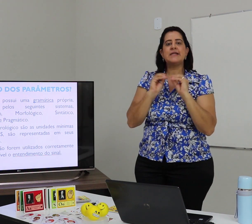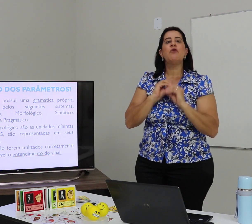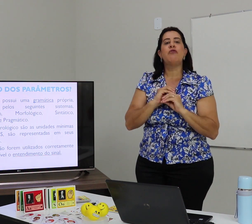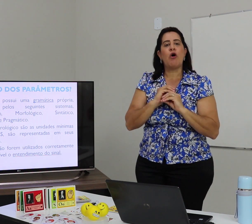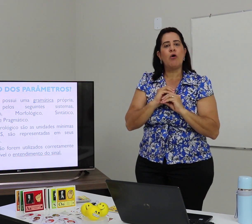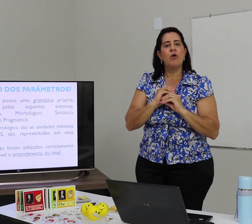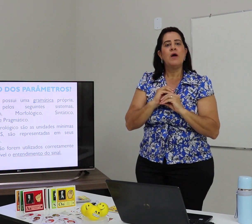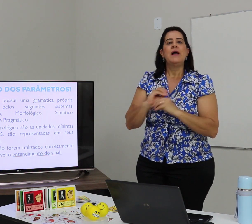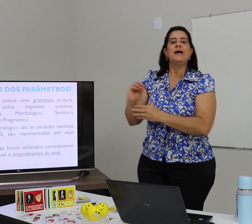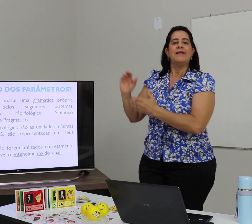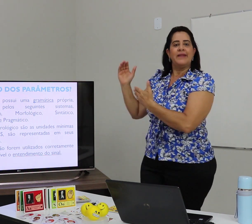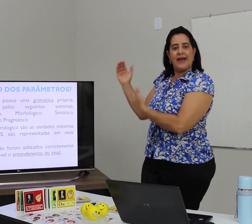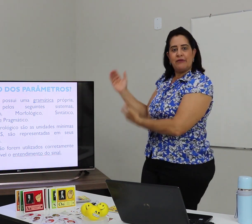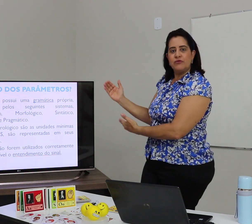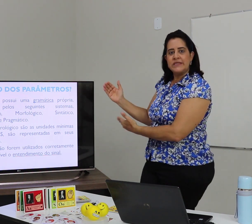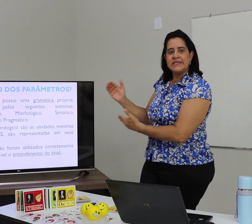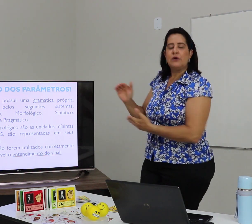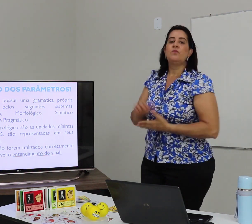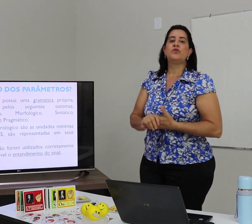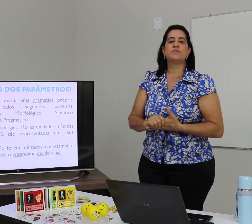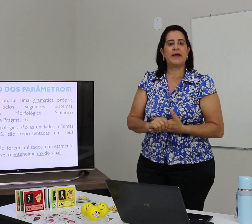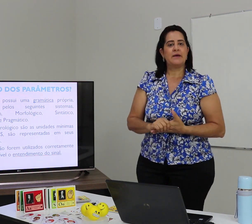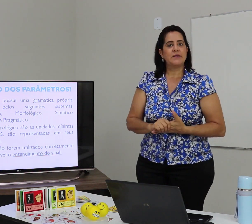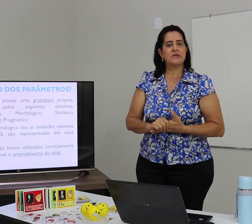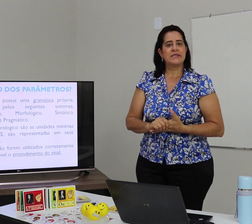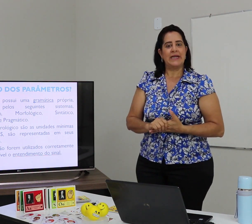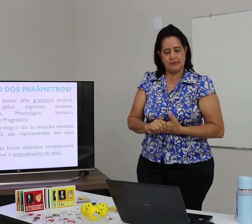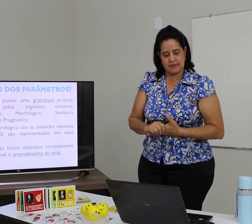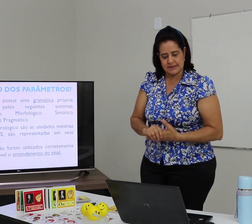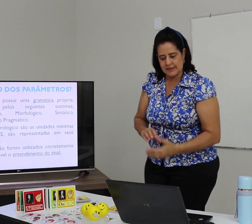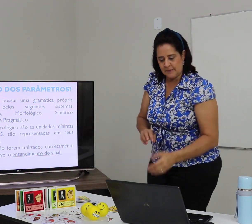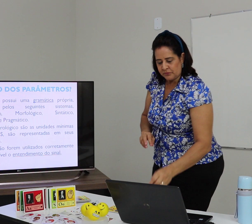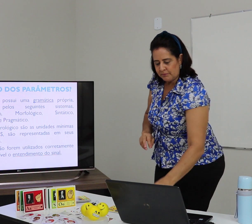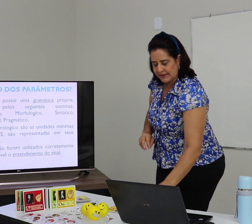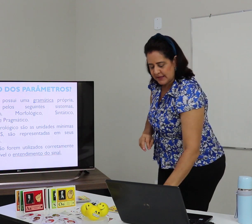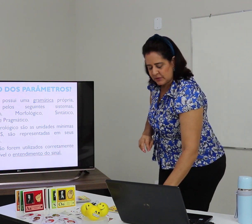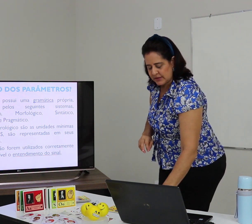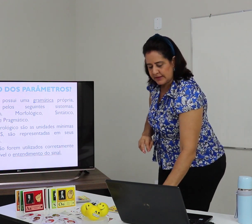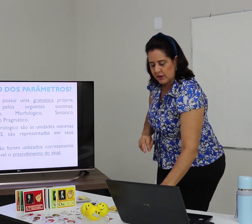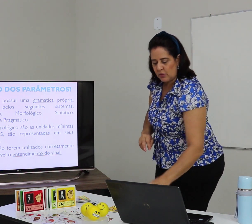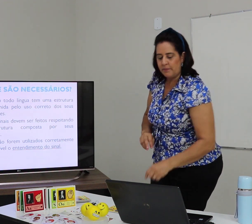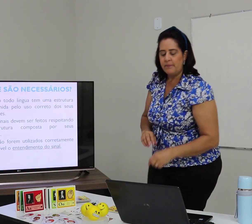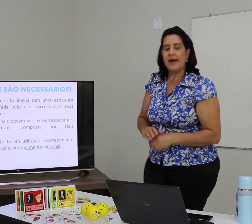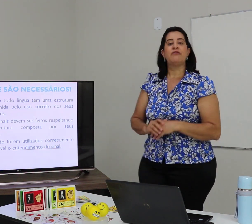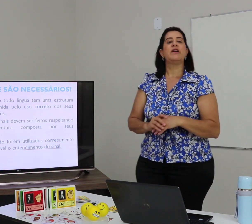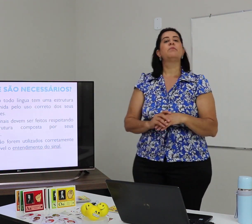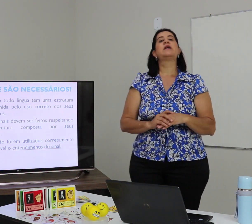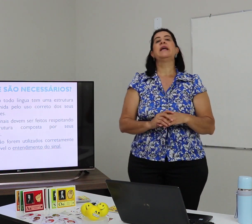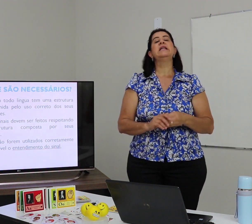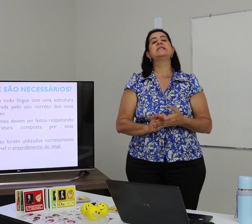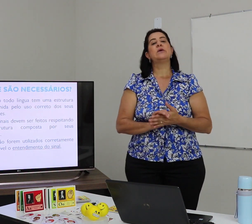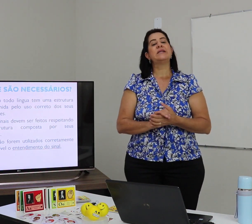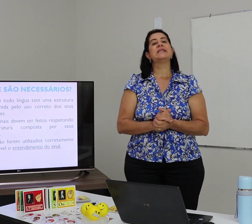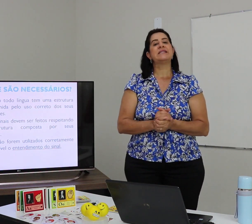é o foco da função dos parâmetros na Libras. Passamos então a ver por que eles são